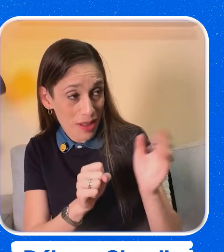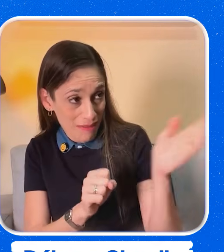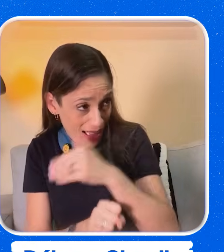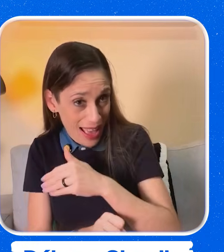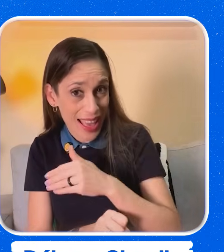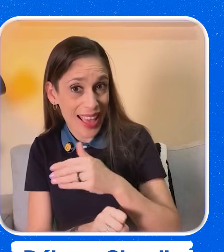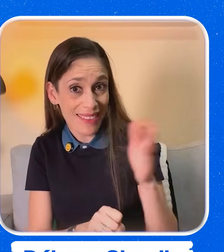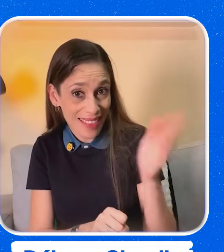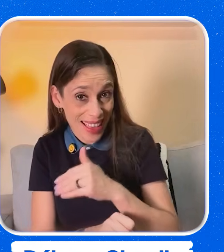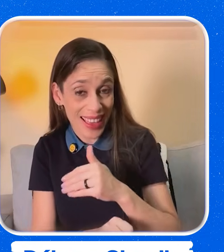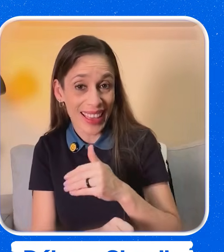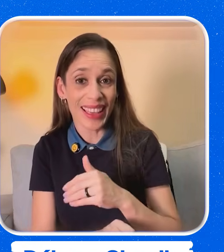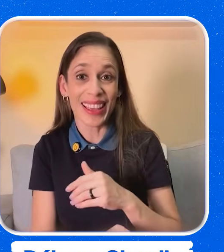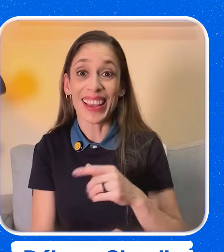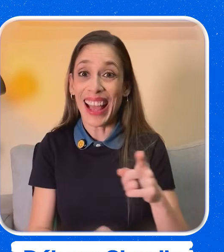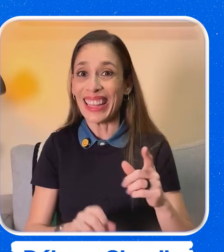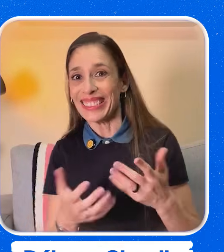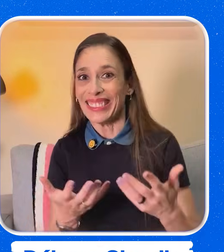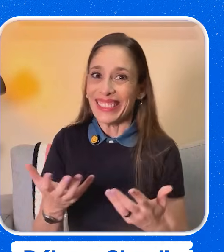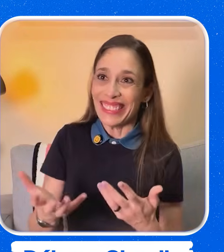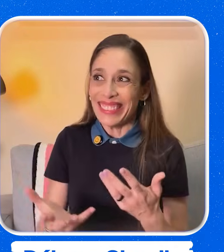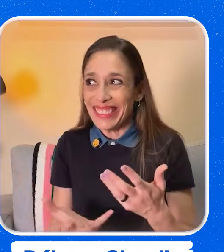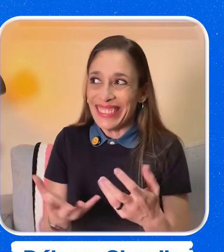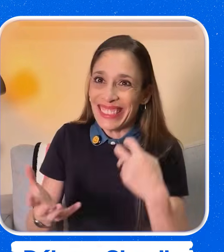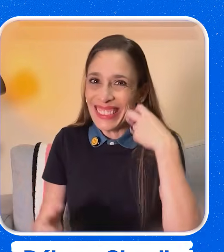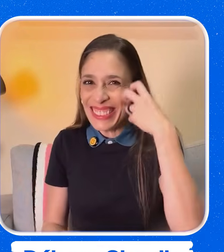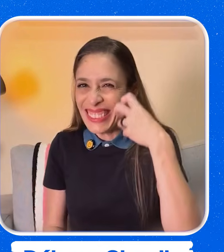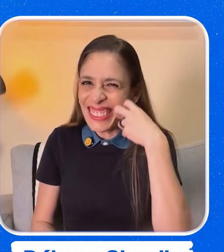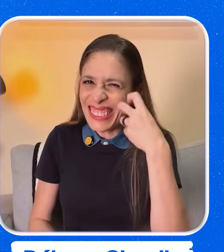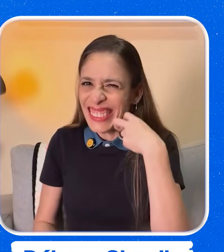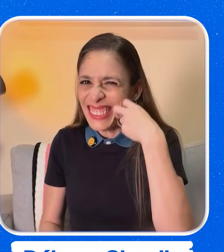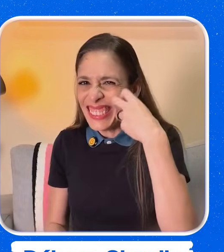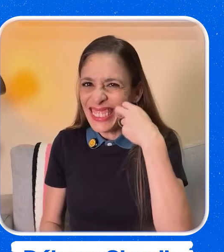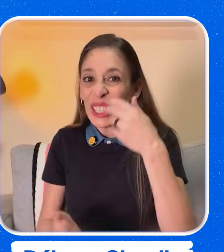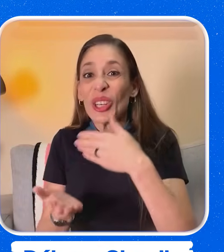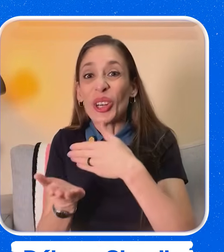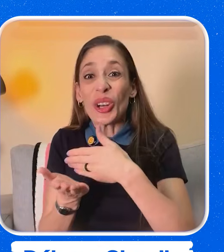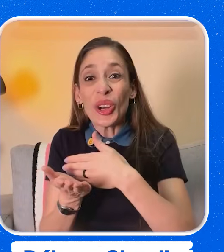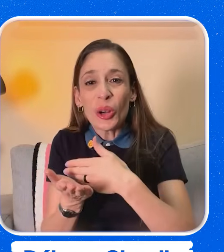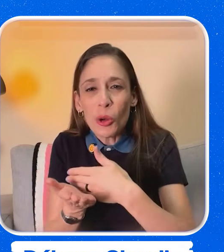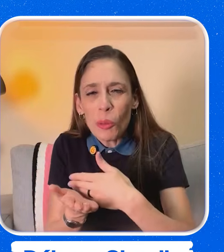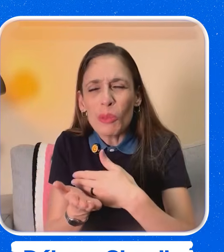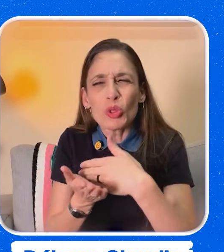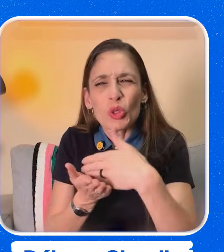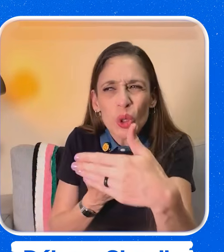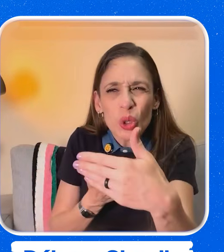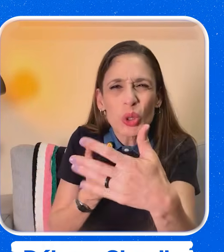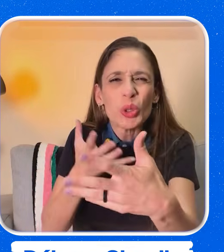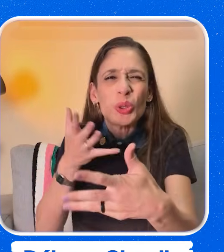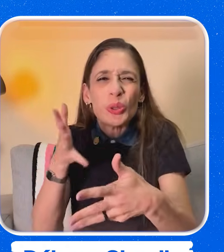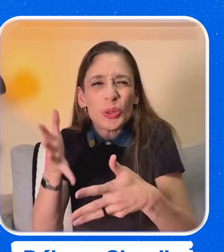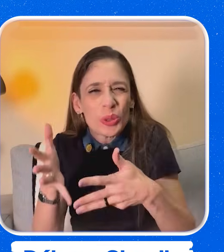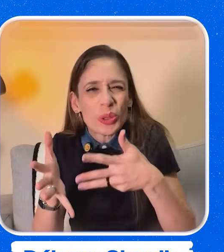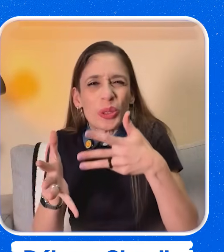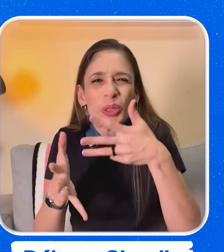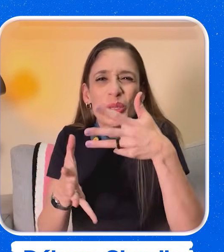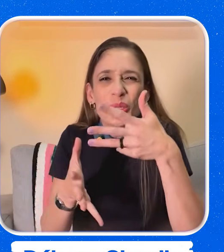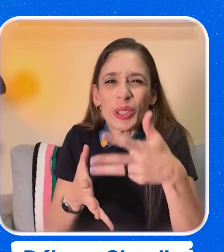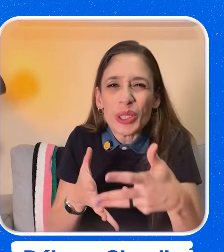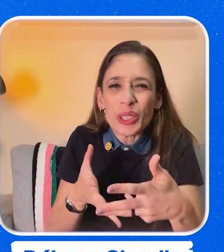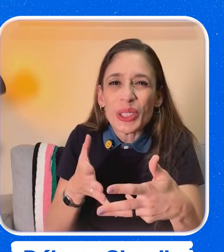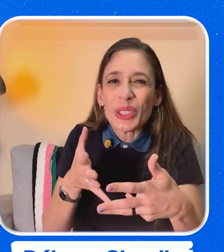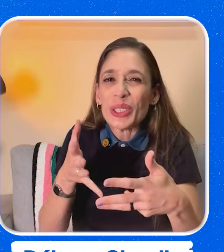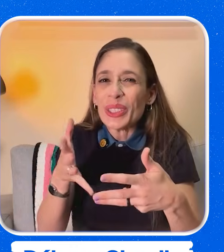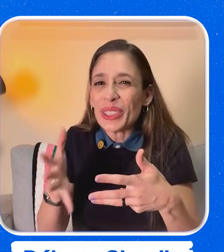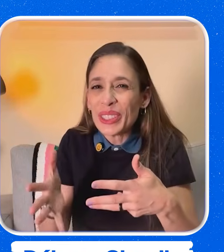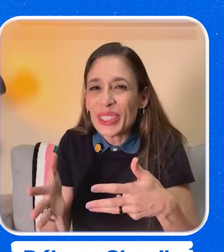fazer. E aí ele todo meio com vergonha e tal, aí ele começou a se soltar. E começou... Simplesmente ele ficou